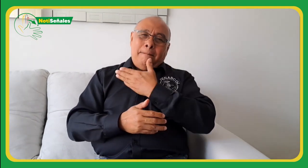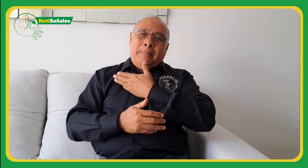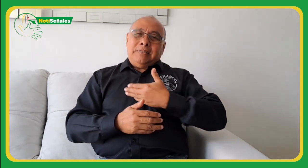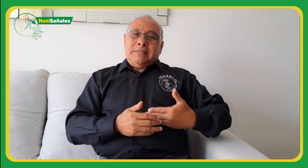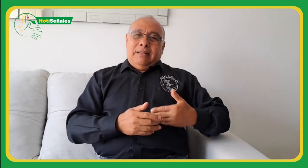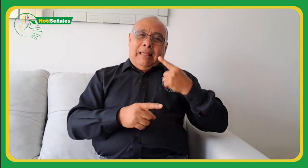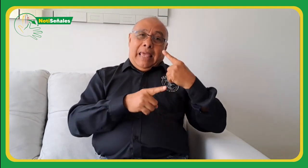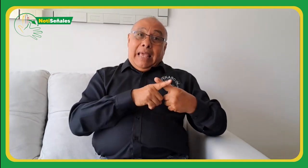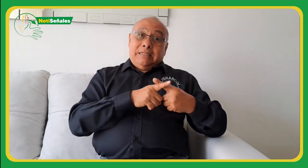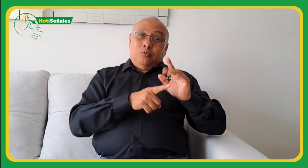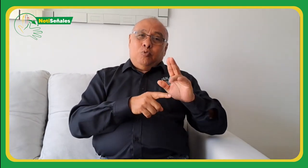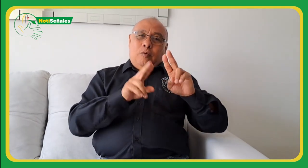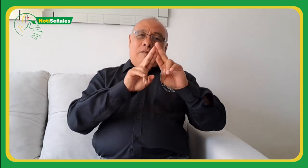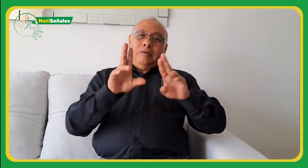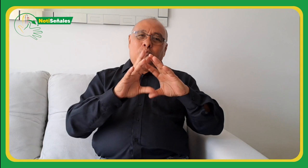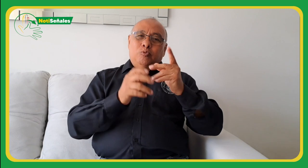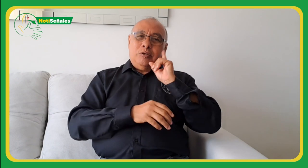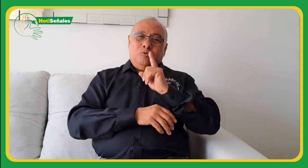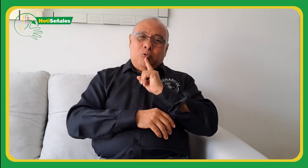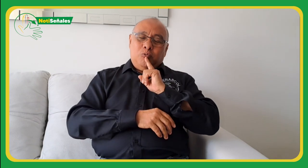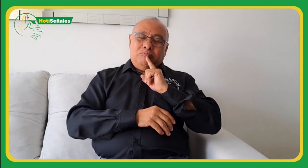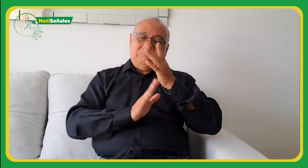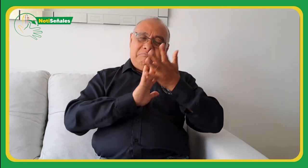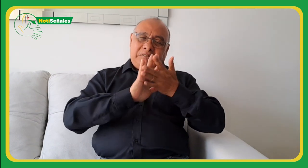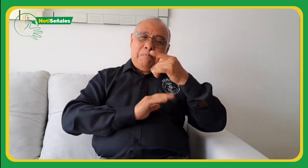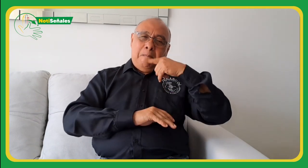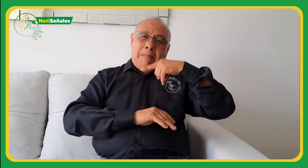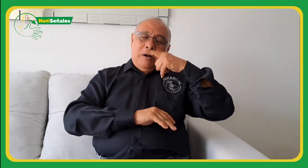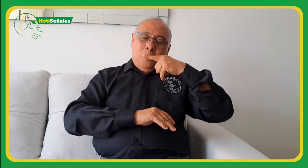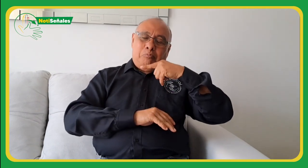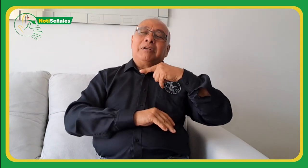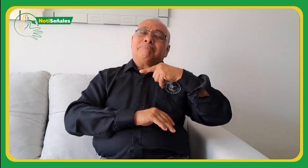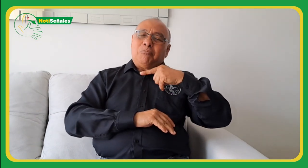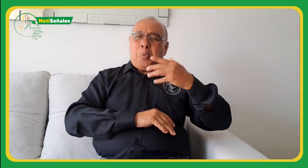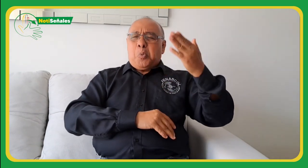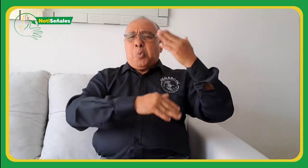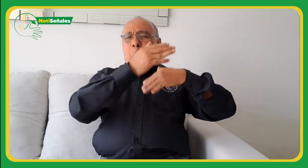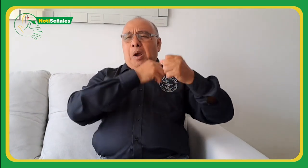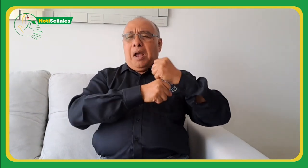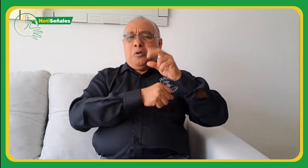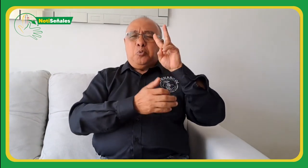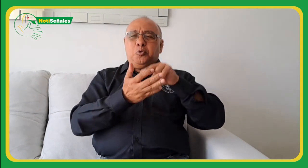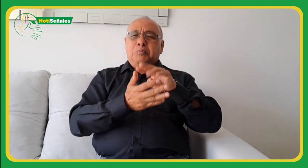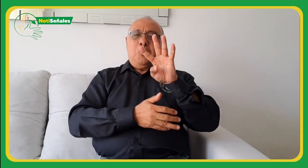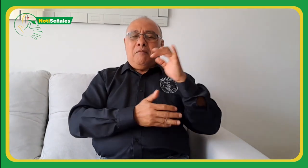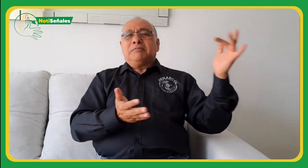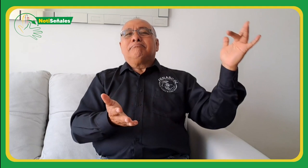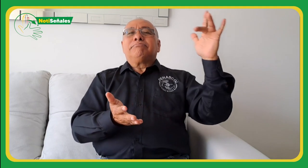el expresidente de la federación mundial de sordos su seña es esta marku jokinen él vino a Colombia